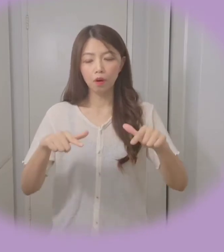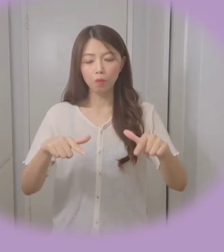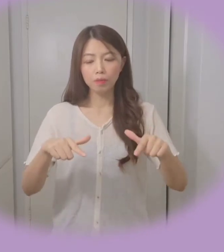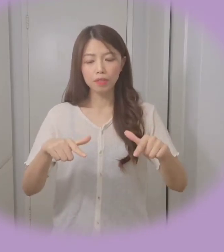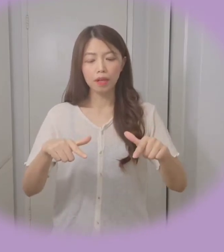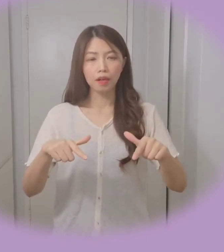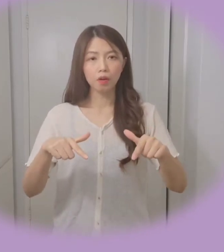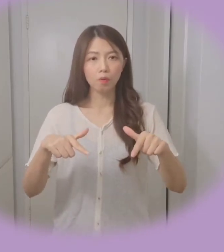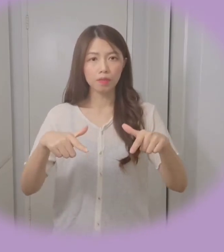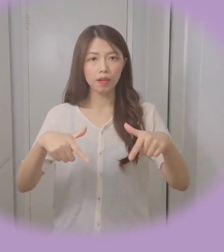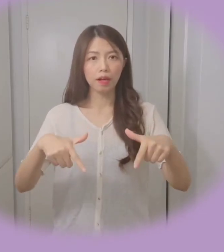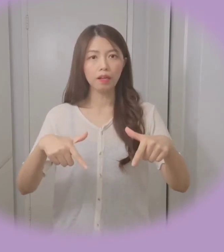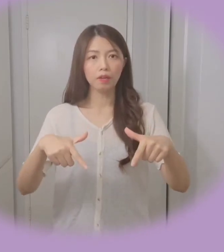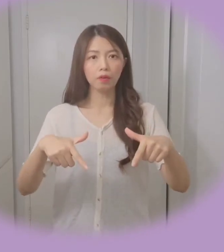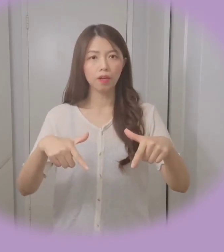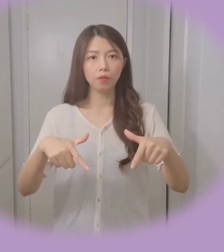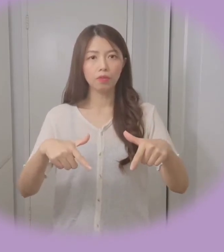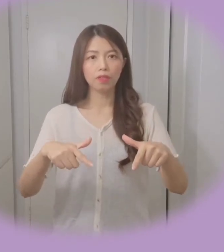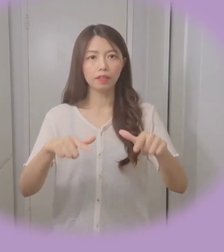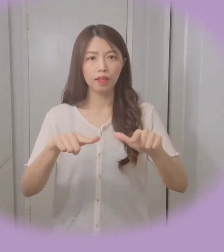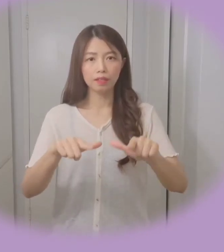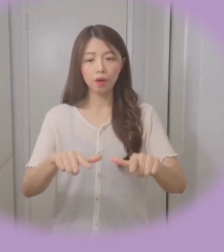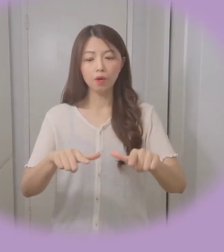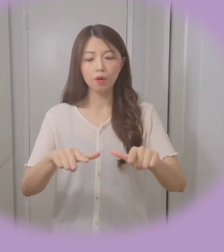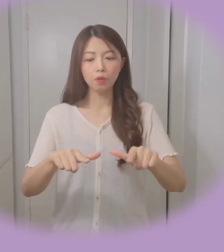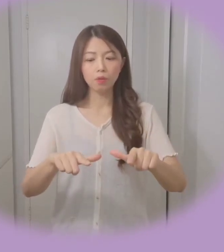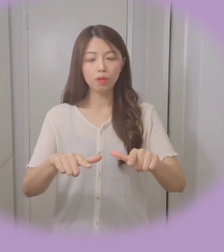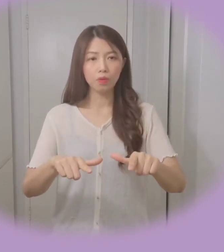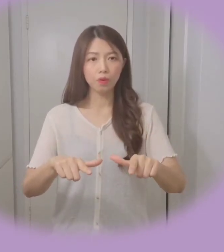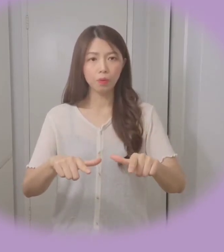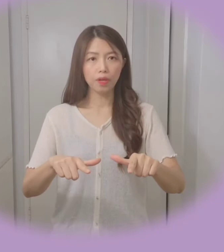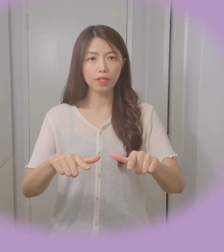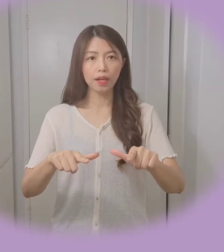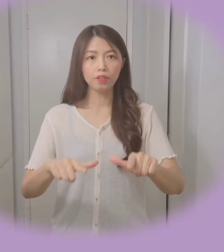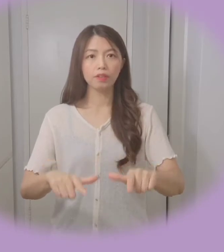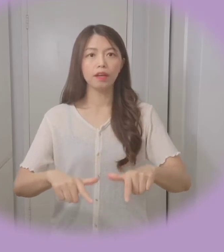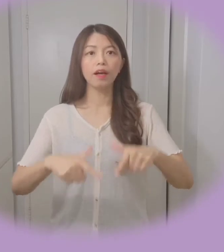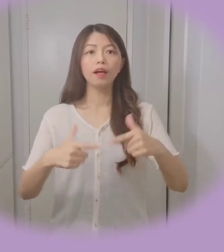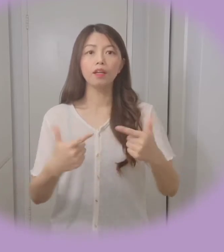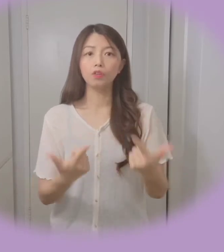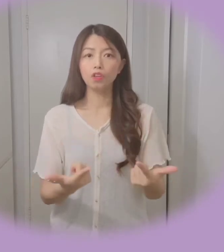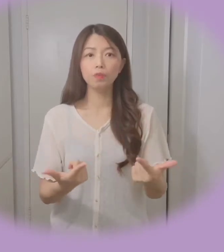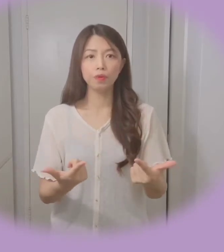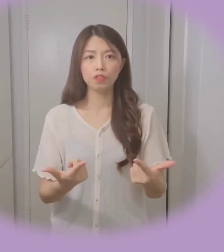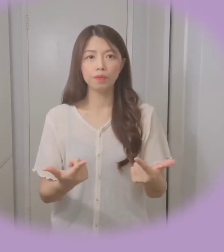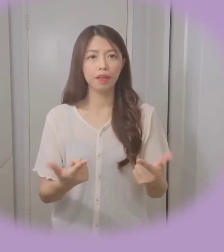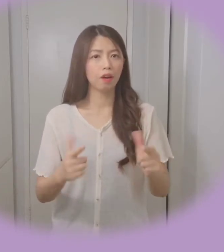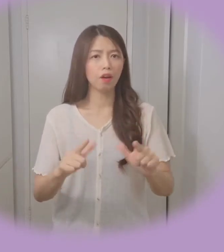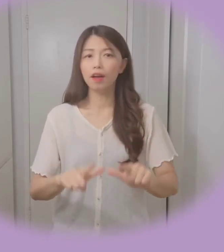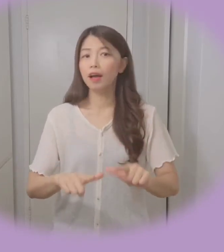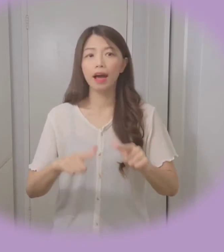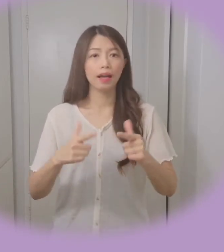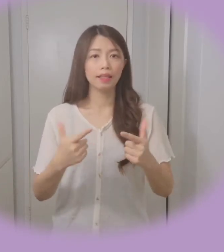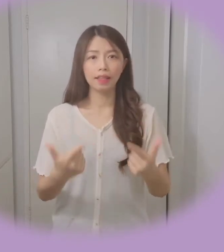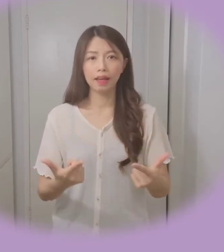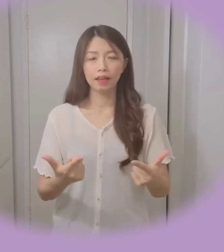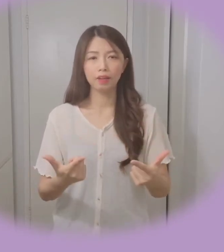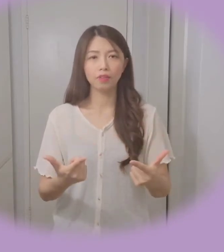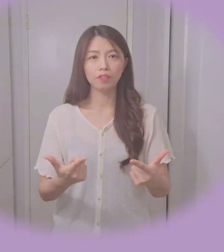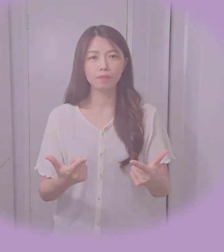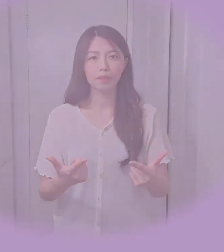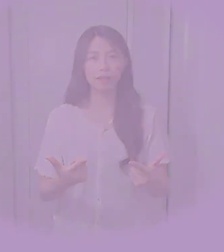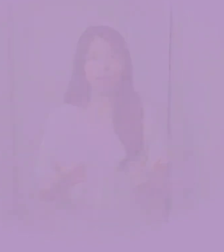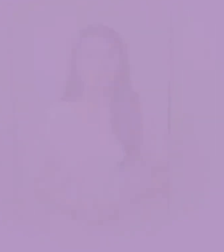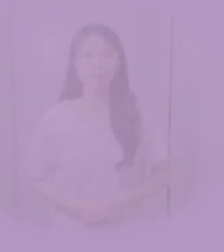수어는요, 엄지랑 검지랑 이렇게 놓으신 상태에서 손등이 위로 보이기 시작하셨다가 뒤집어 주시면 돼요. 아니다